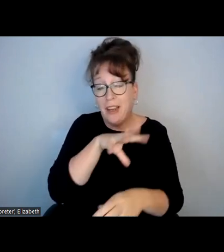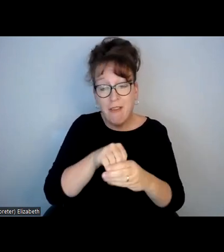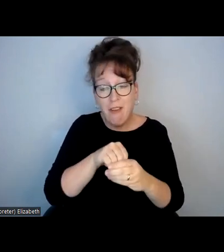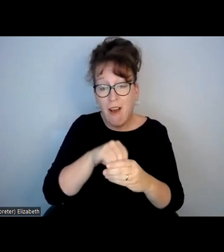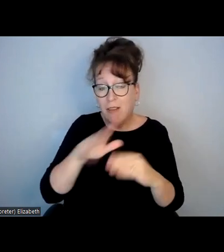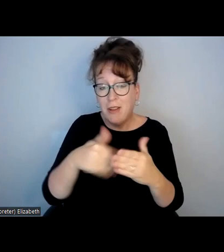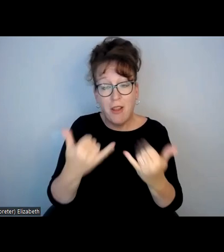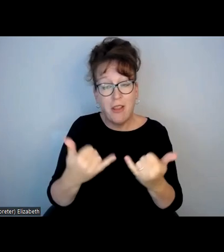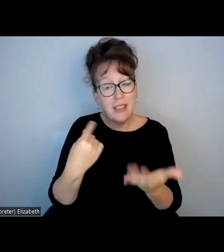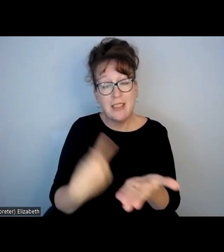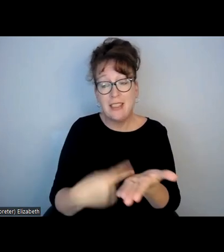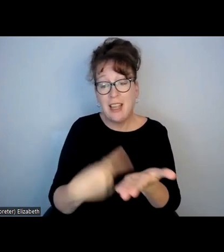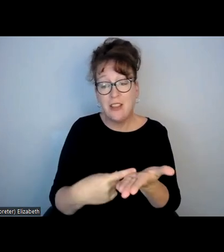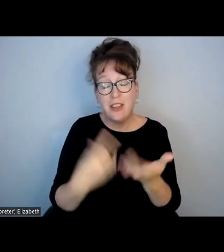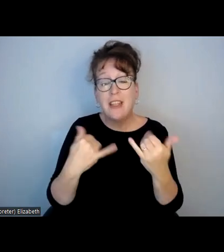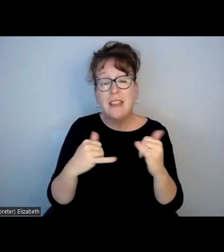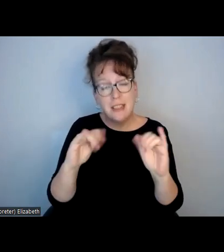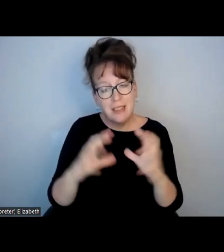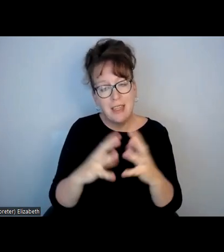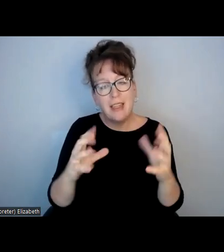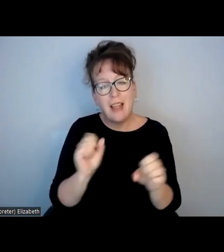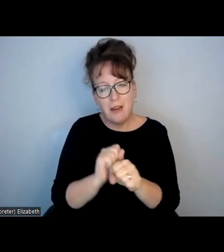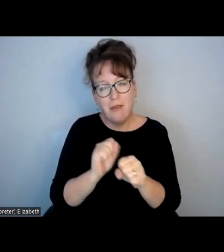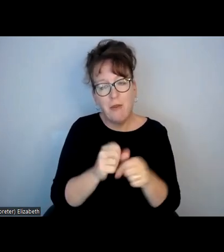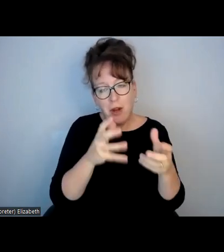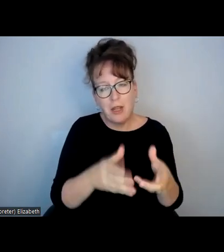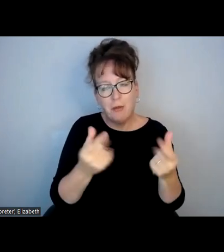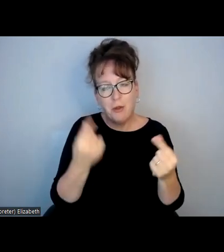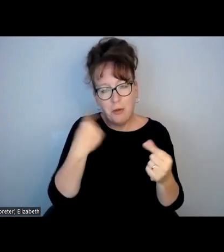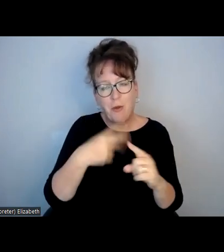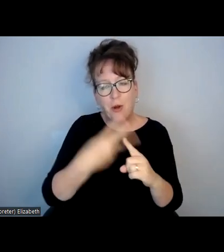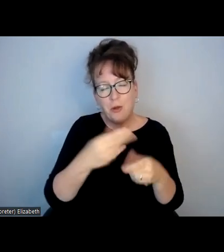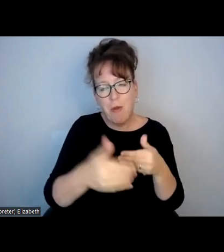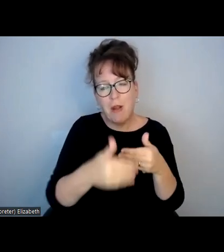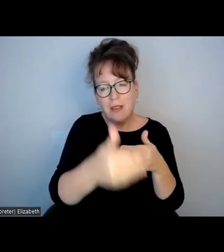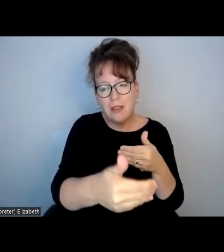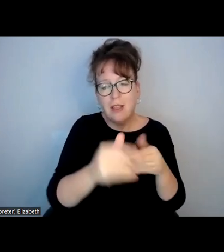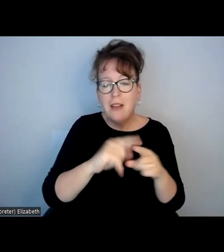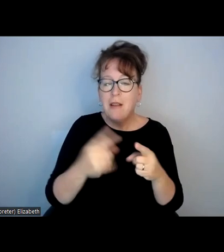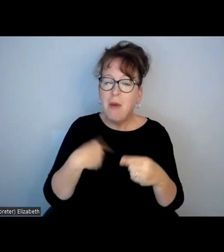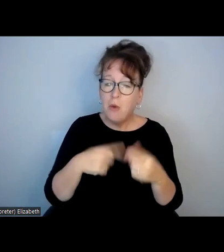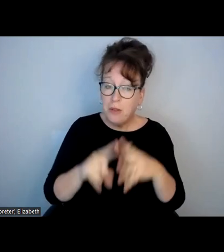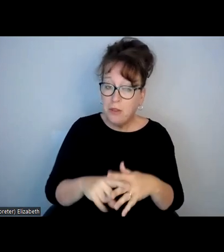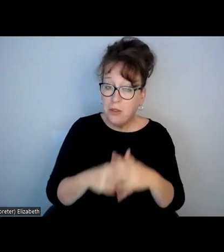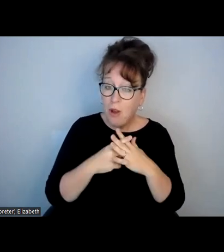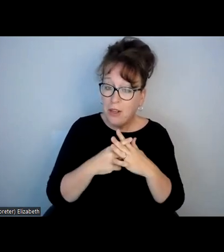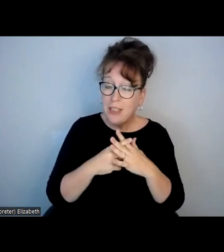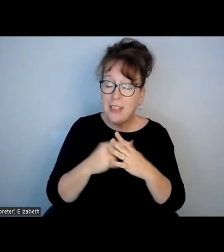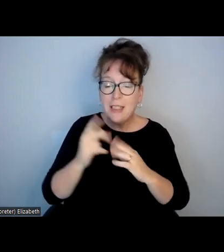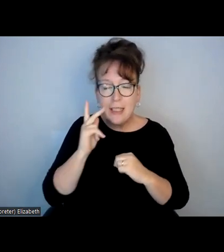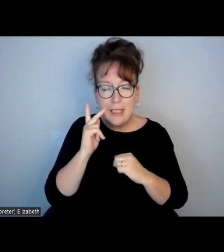medio de de todo lo que necesita pasar en los próximos dos meses y medio espero